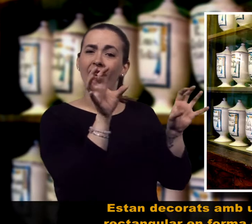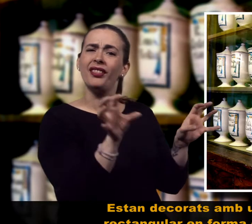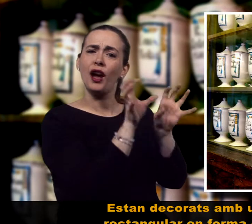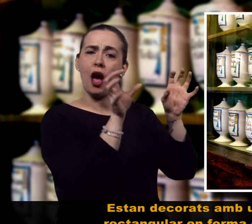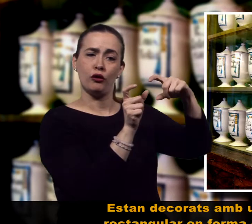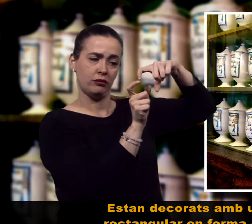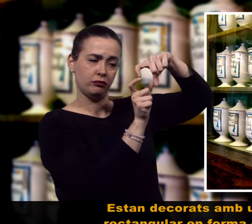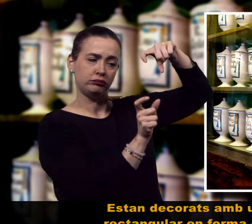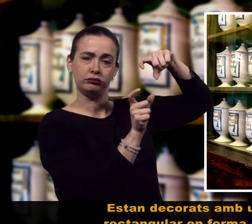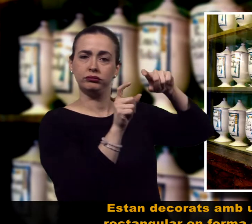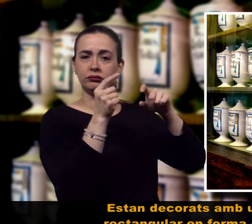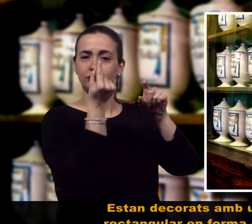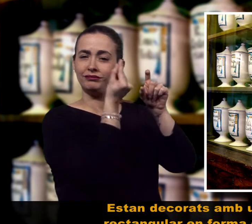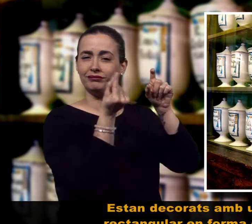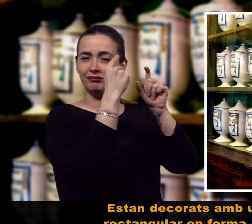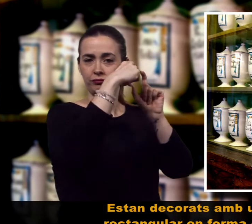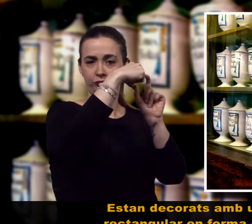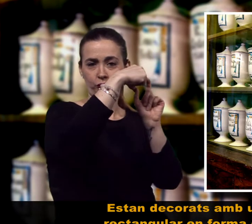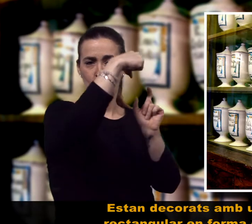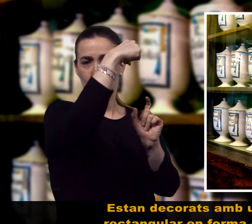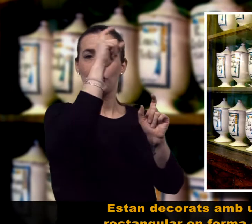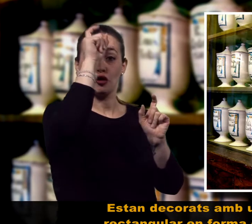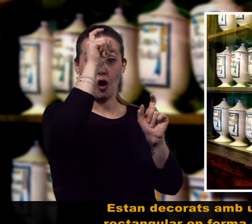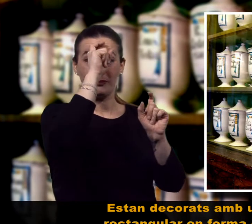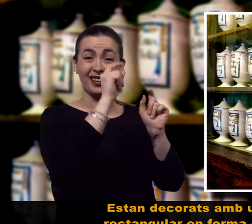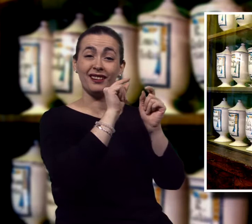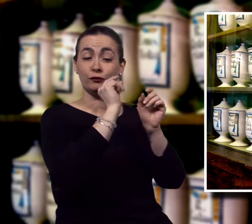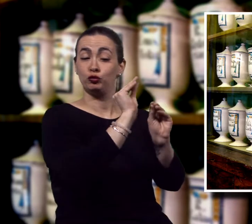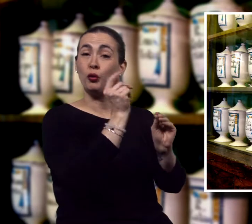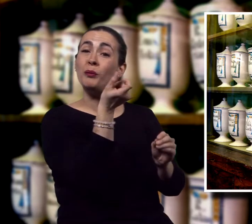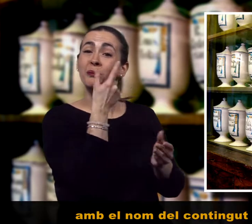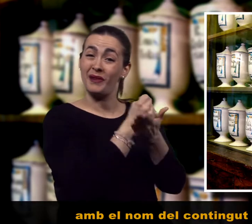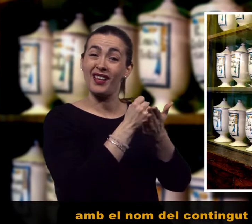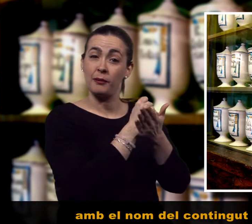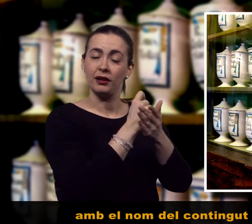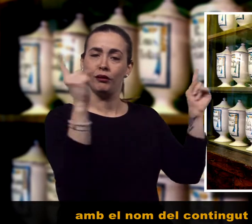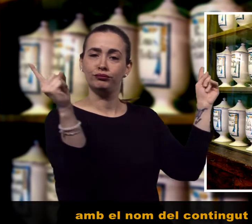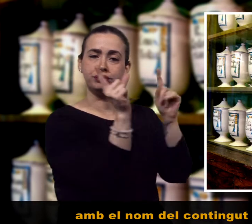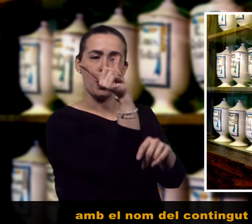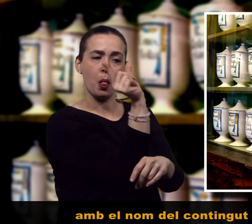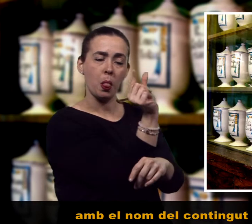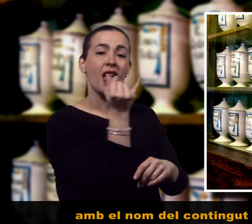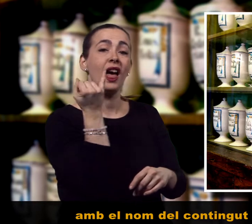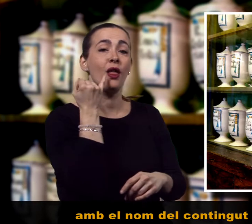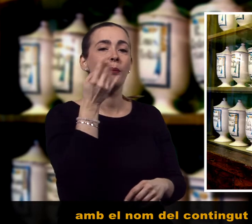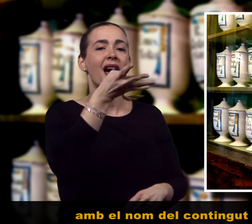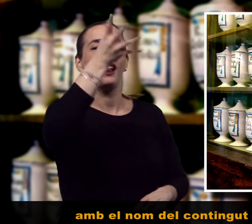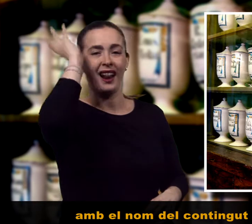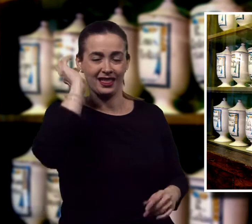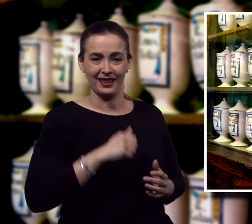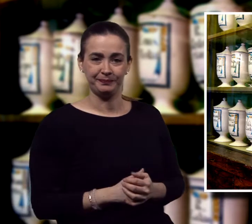Estan decorats amb una cartela rectangular en forma de draperies, amb el nom del contingut abreujat en llatí.